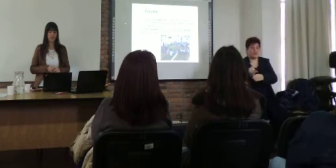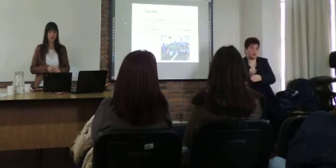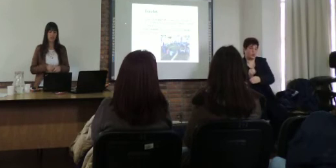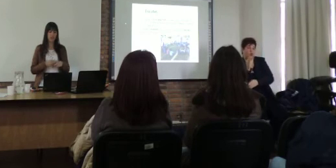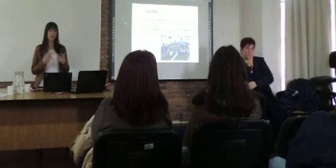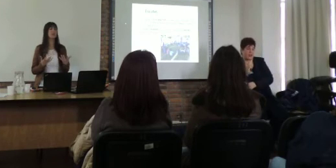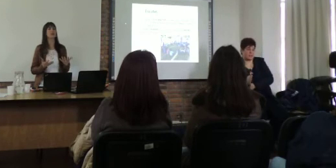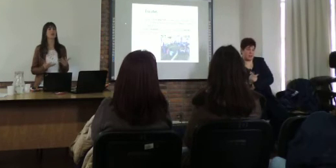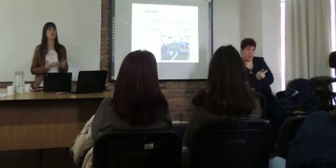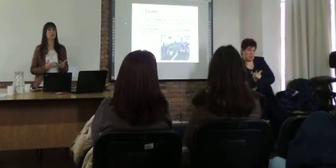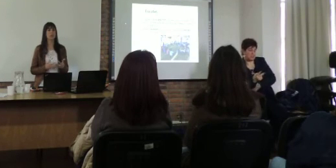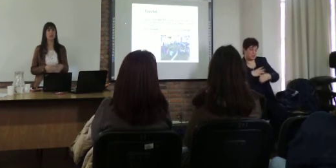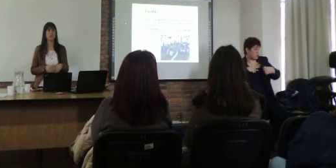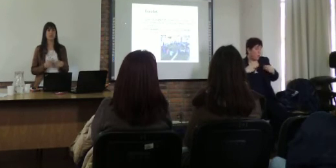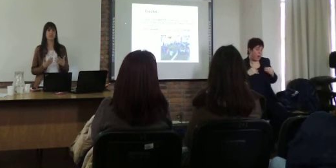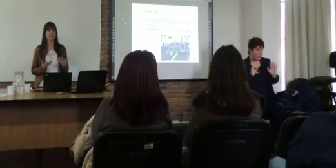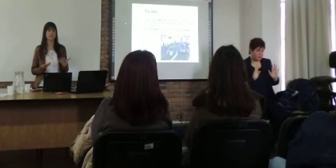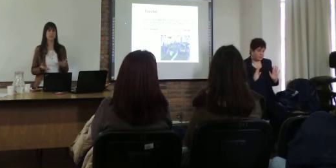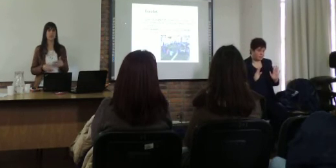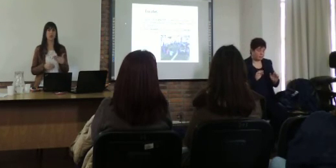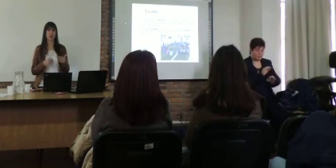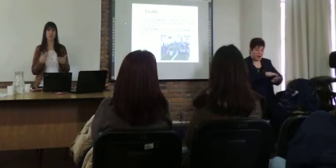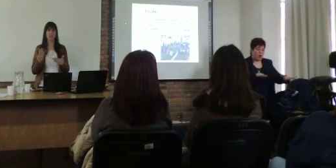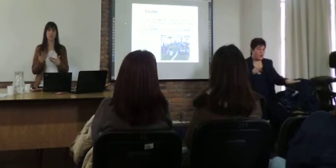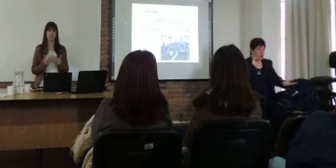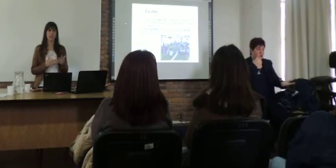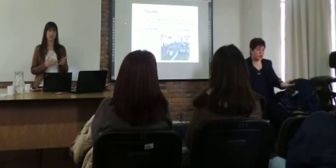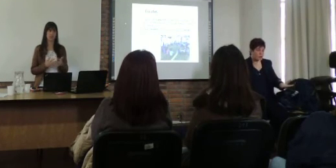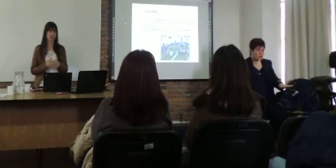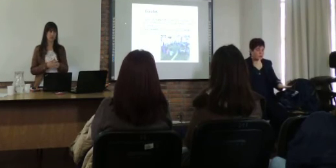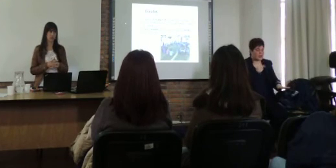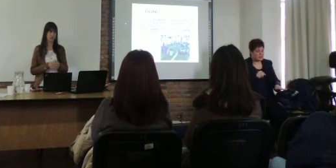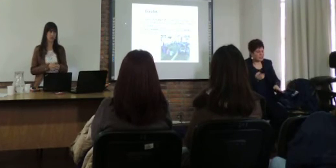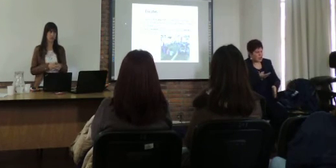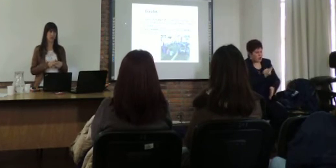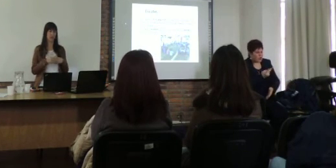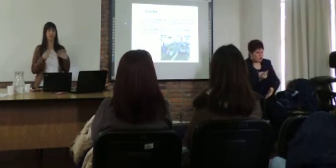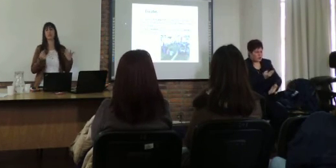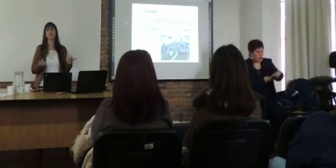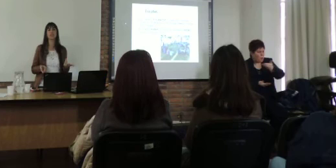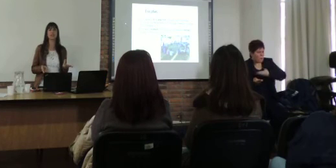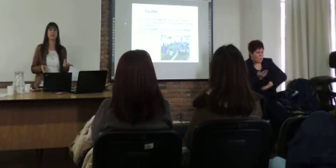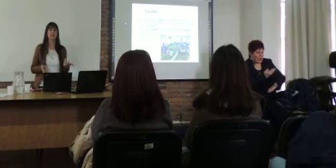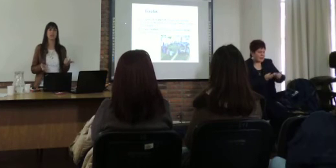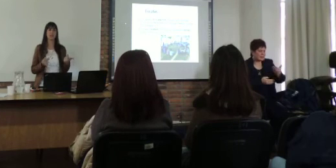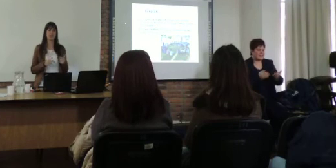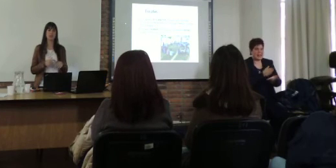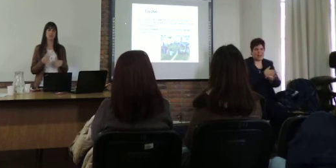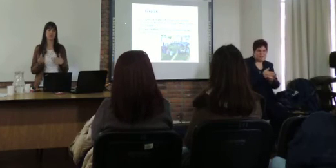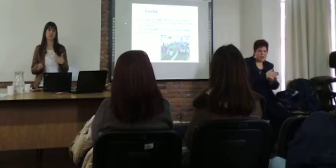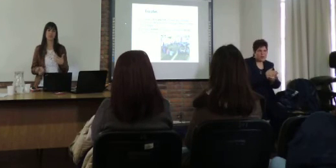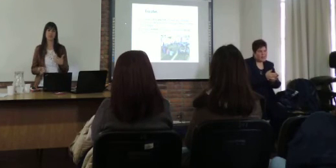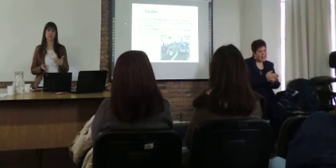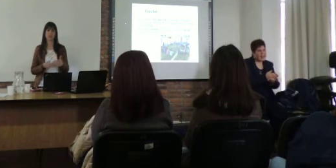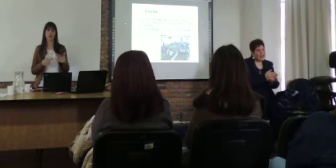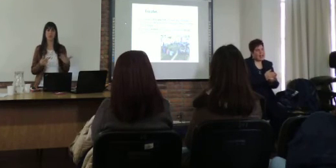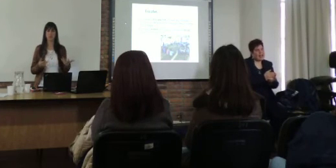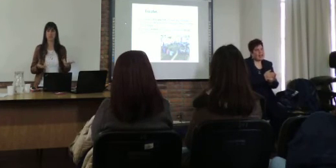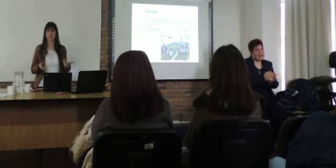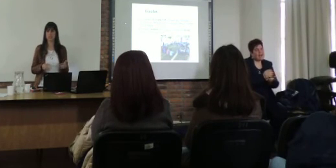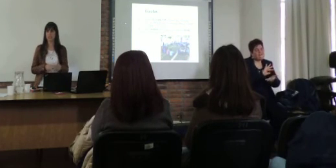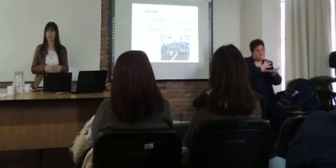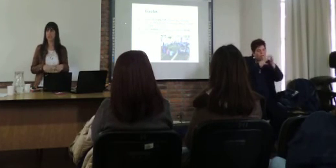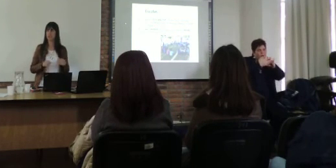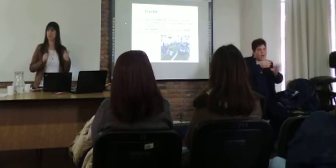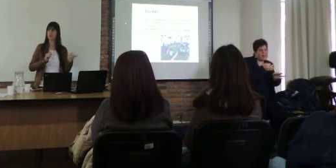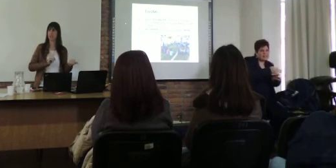Então, como que acontece, então, esse compartilhar entre os surdos na fronteira? carteira. Como eu falei, também entre os ouvintes é comum